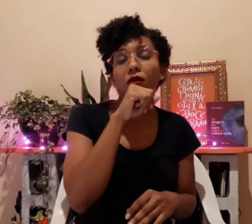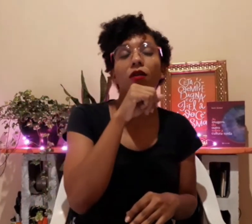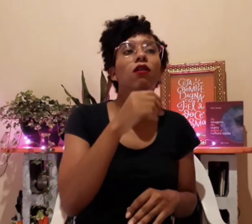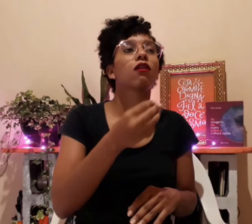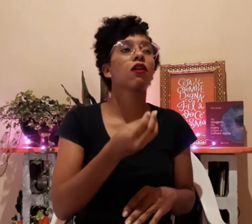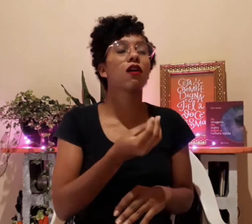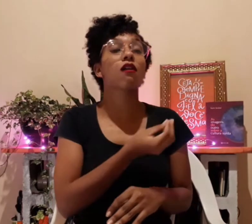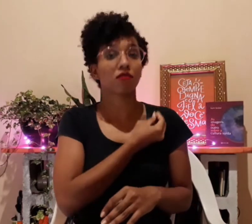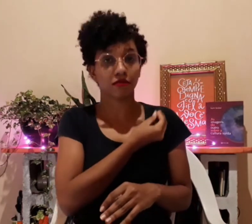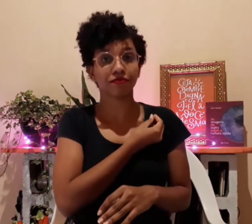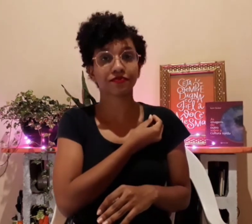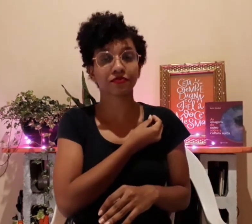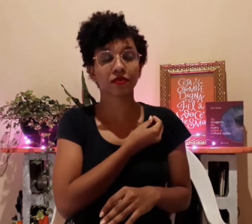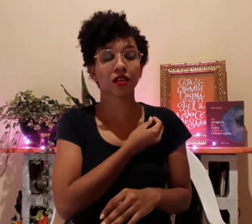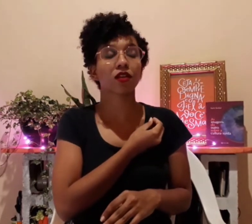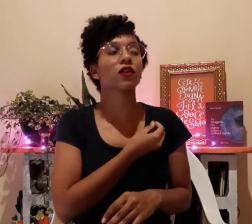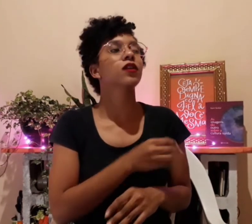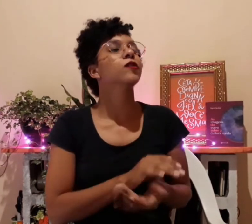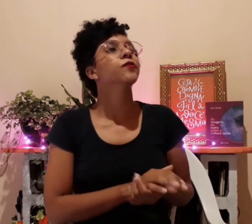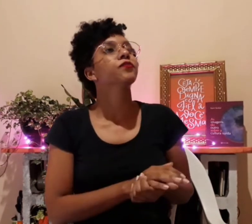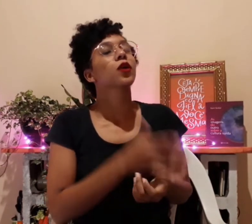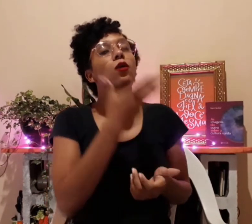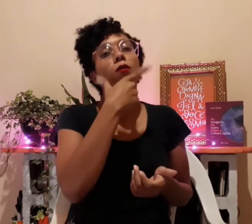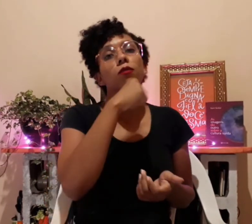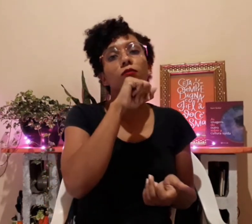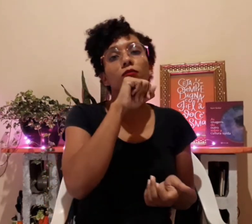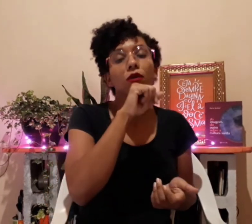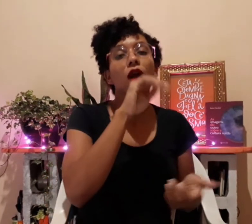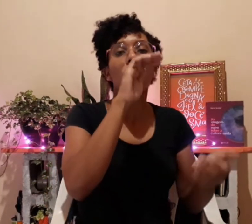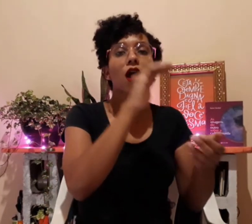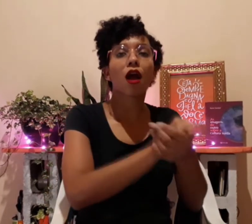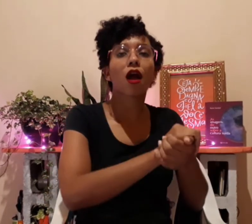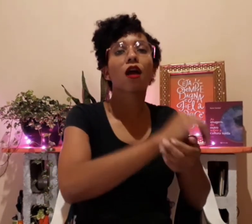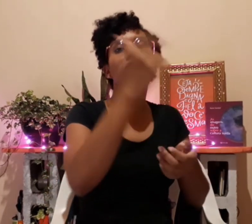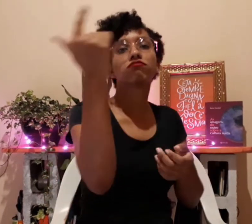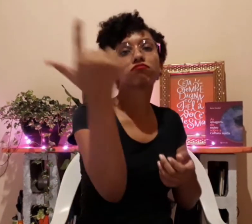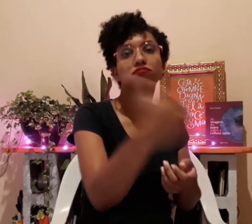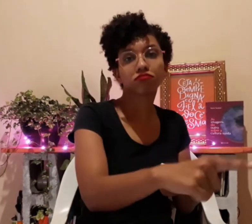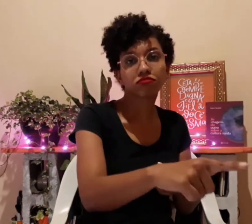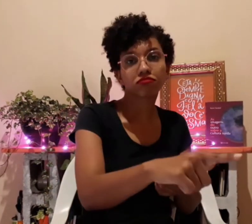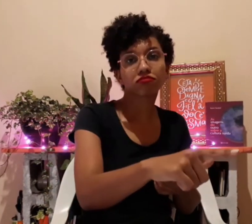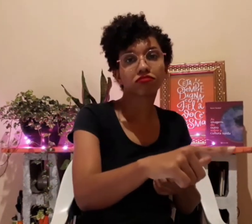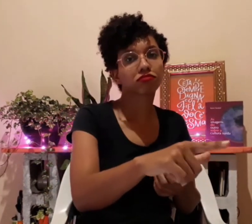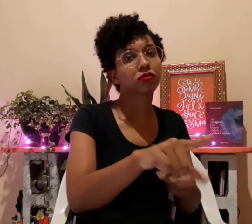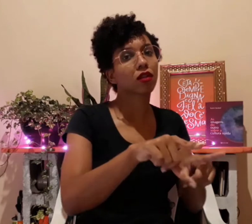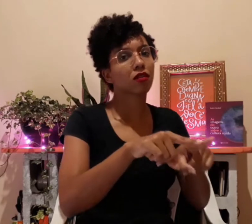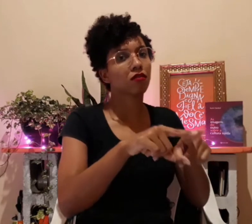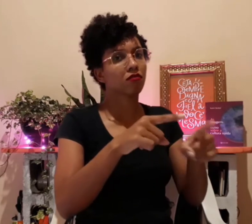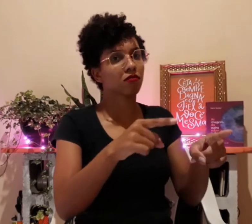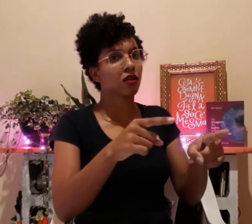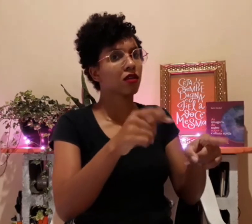E aí ela convive com o pai. E o pai dela, anos mais tarde, acaba se casando novamente.